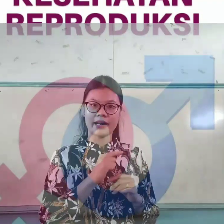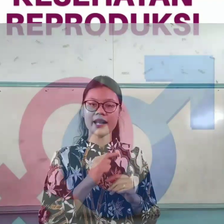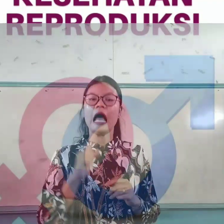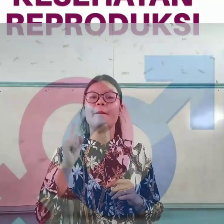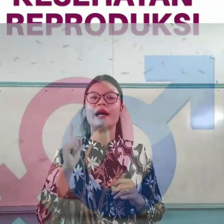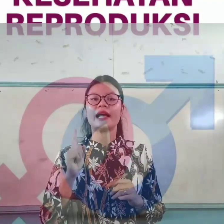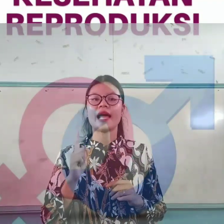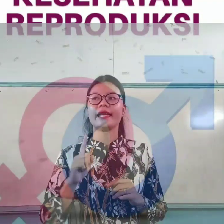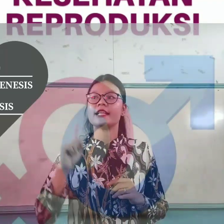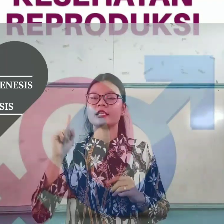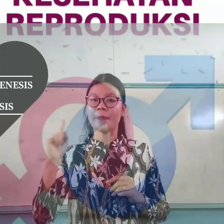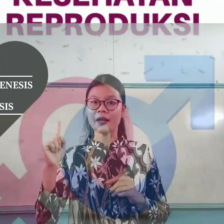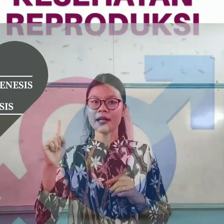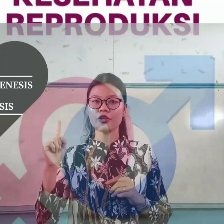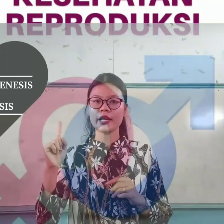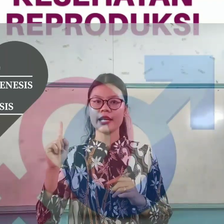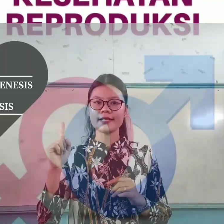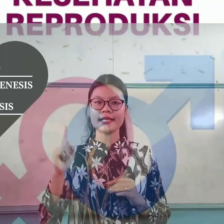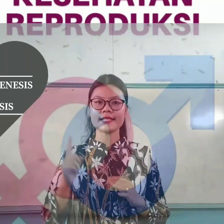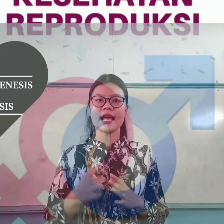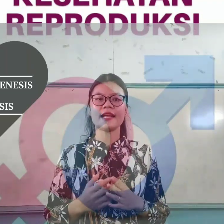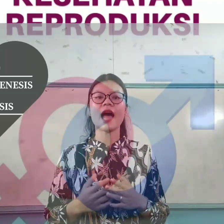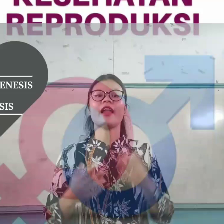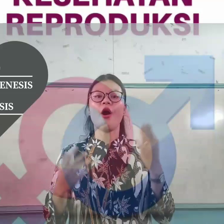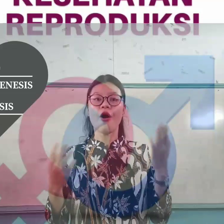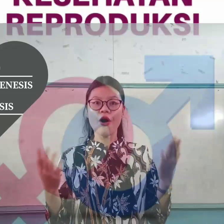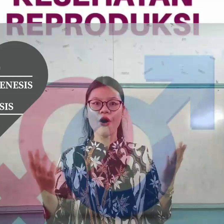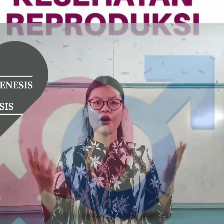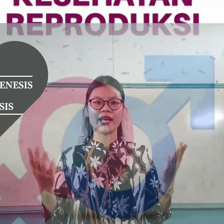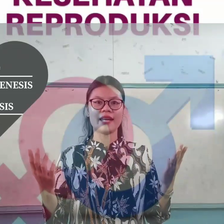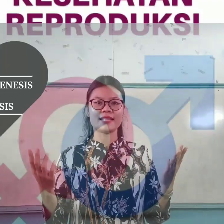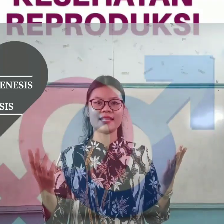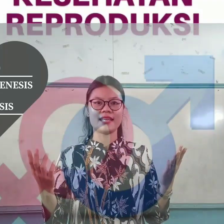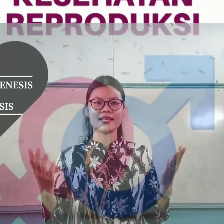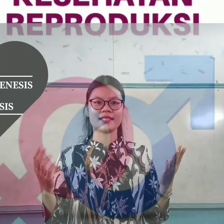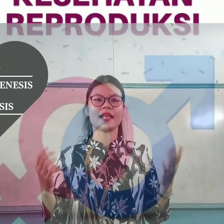kemarin mengenai spermatogenesis dan oogenesis.